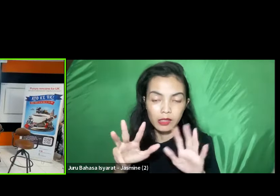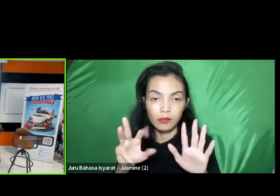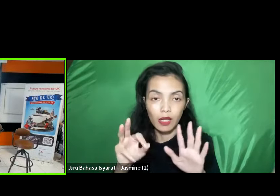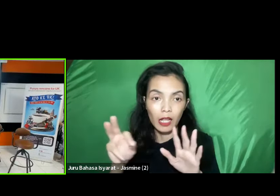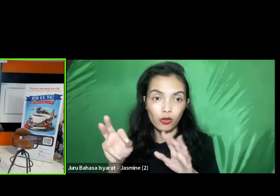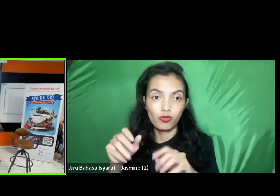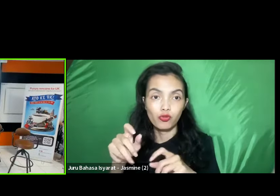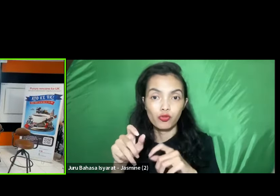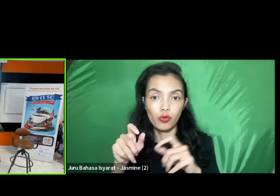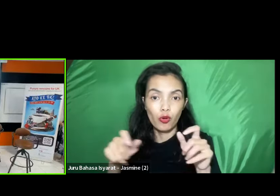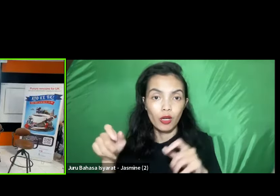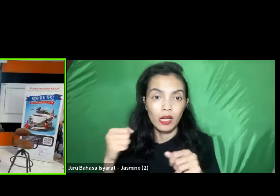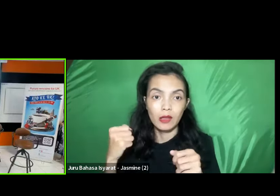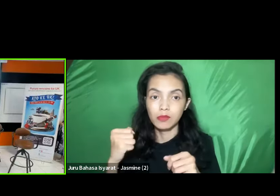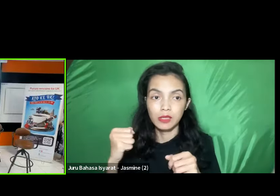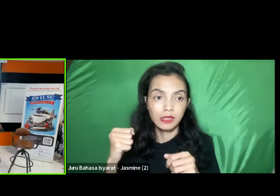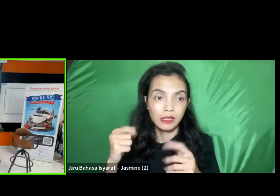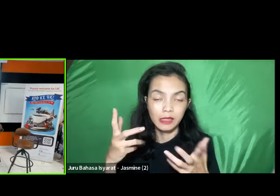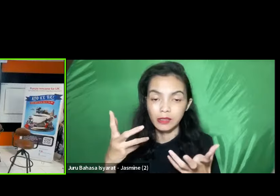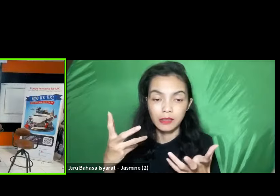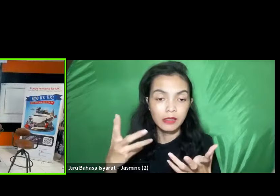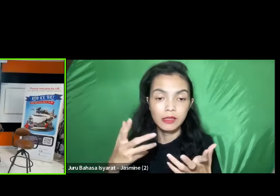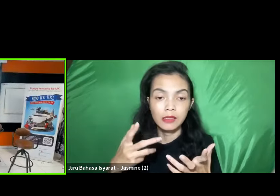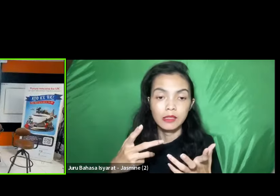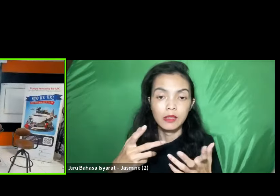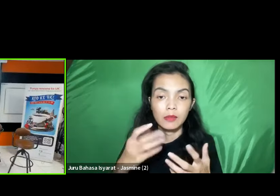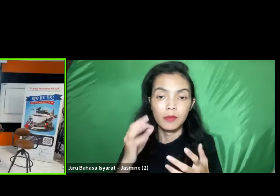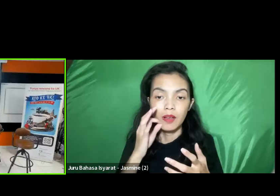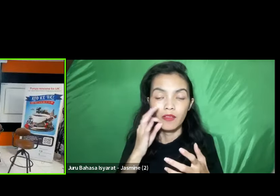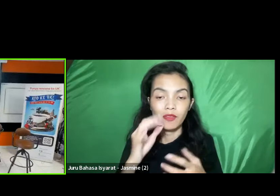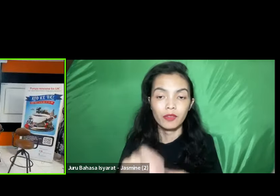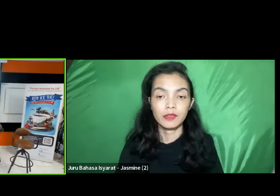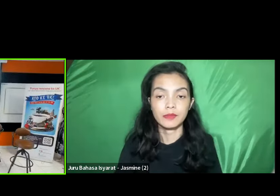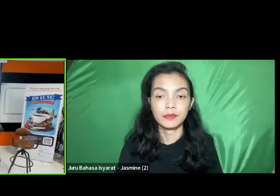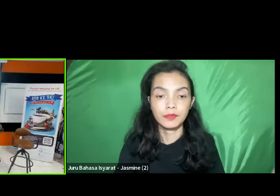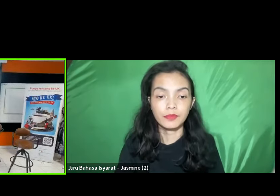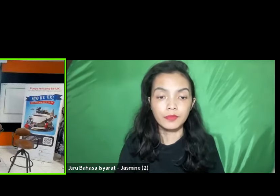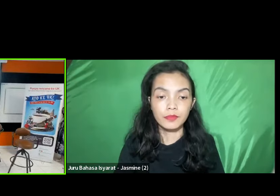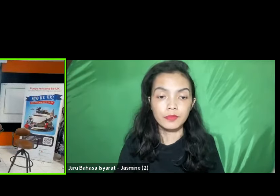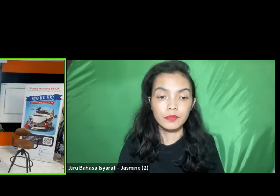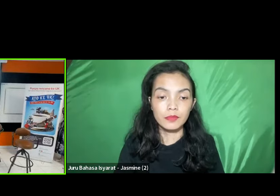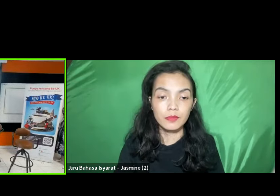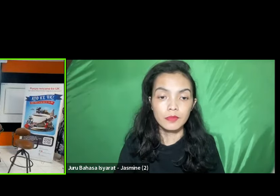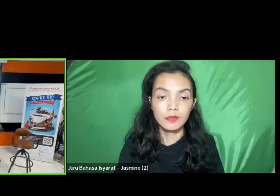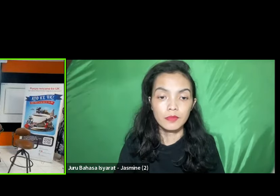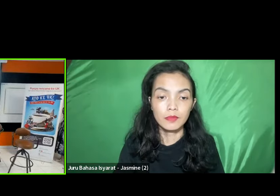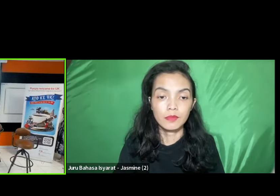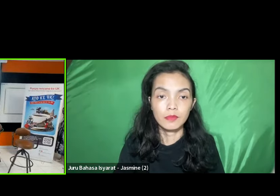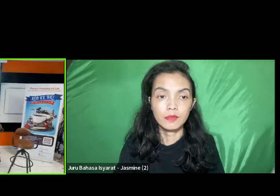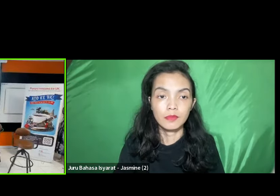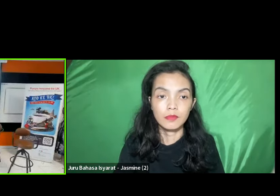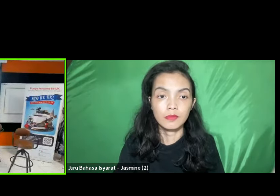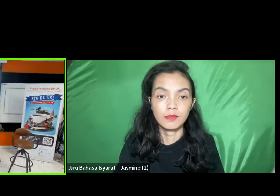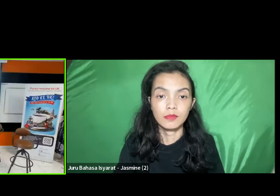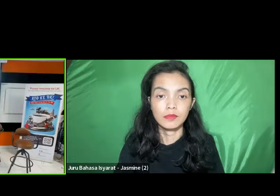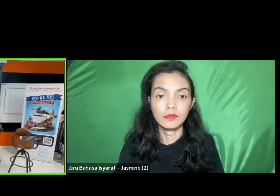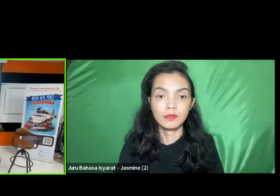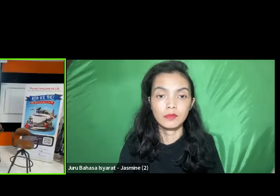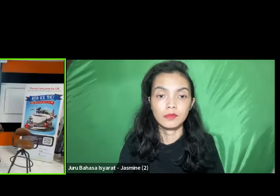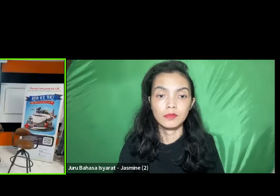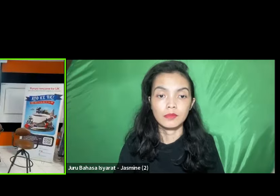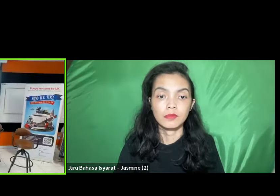jaga jadi maaf ya guys jadi untuk 900 orang itu mungkin ya itu mohon